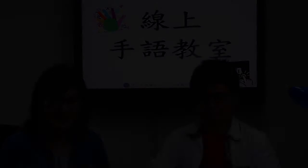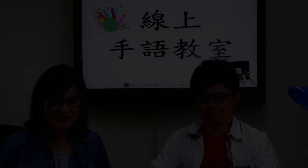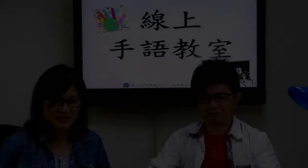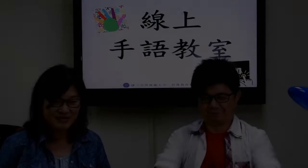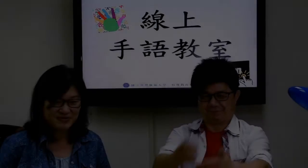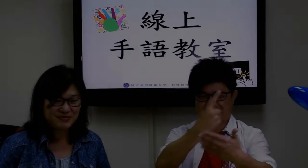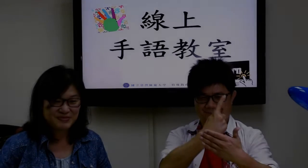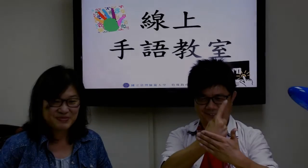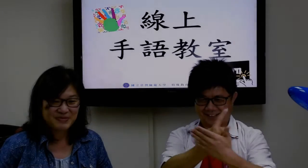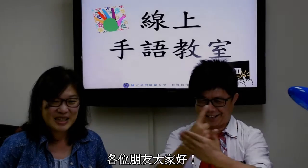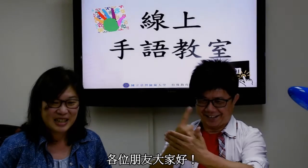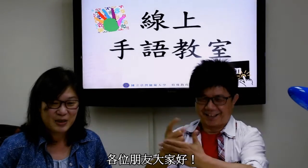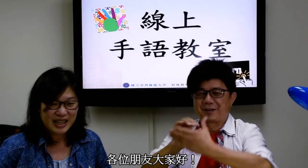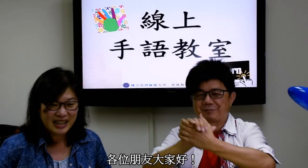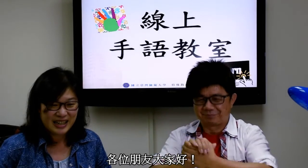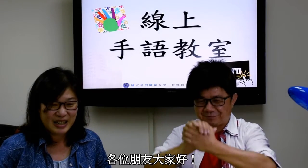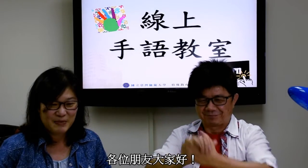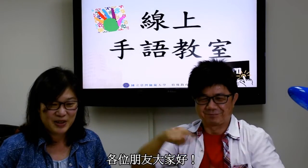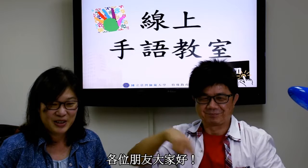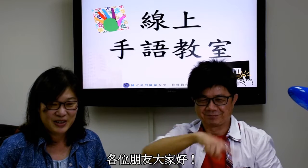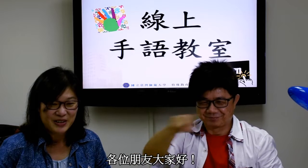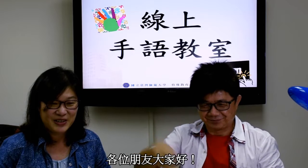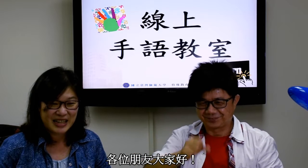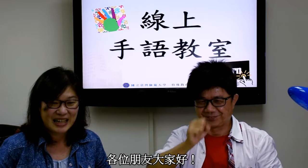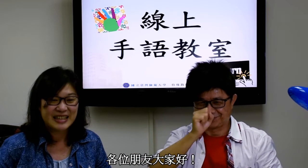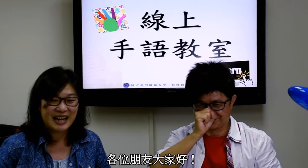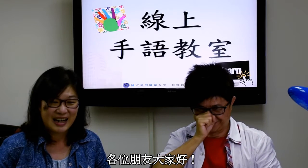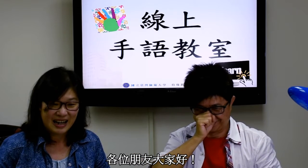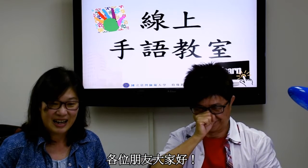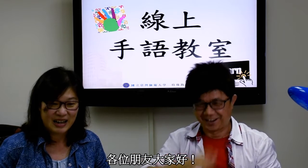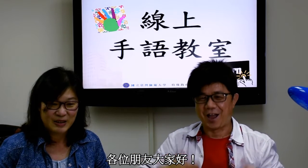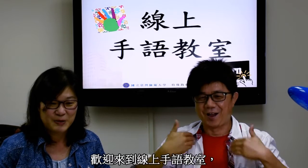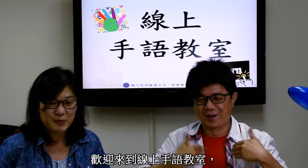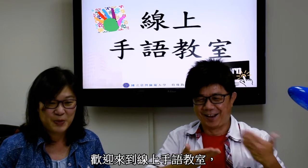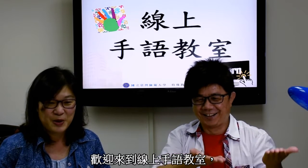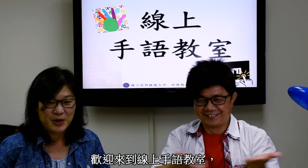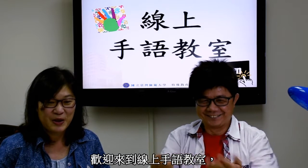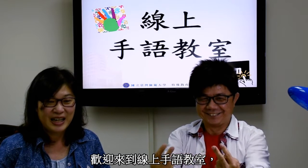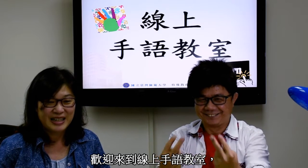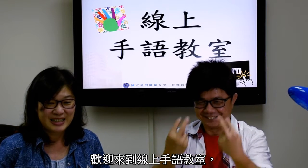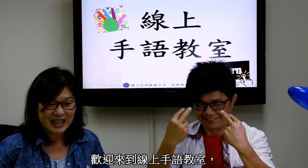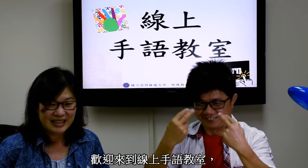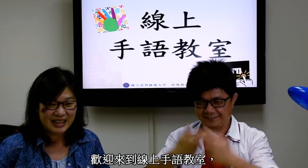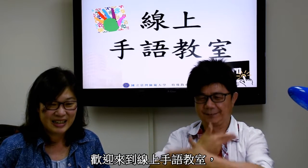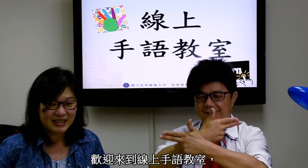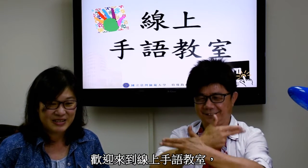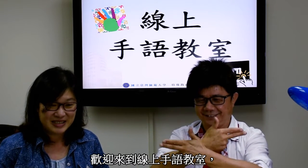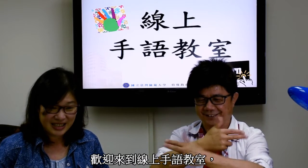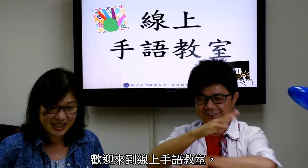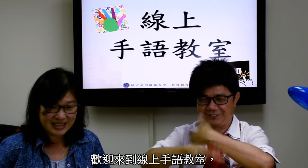好，各位朋友，大家好，欢迎来到线